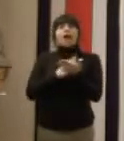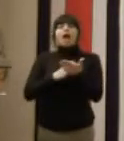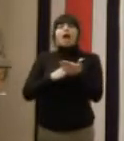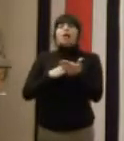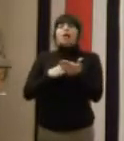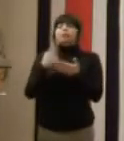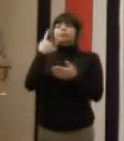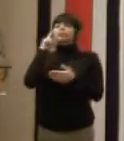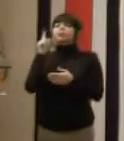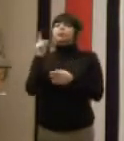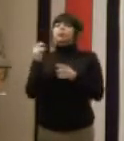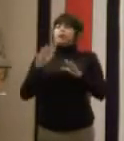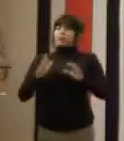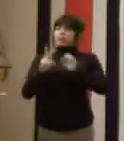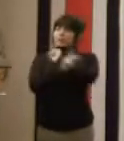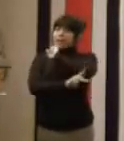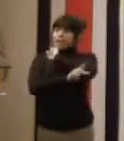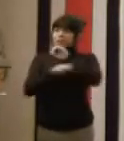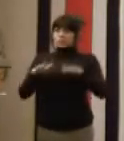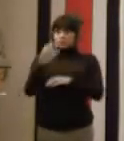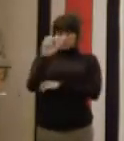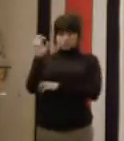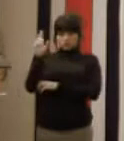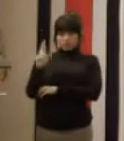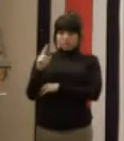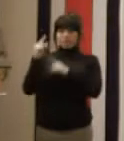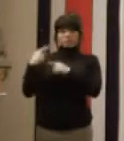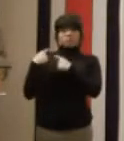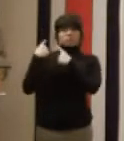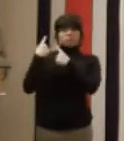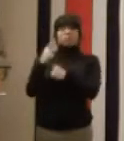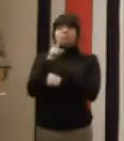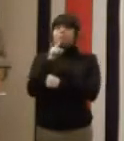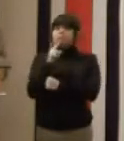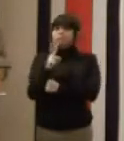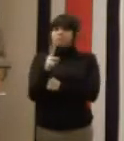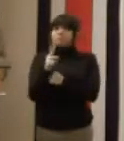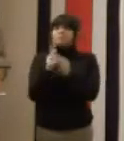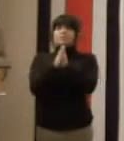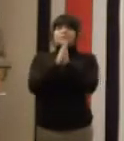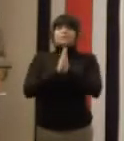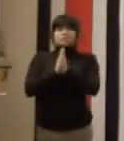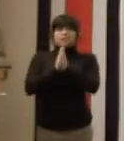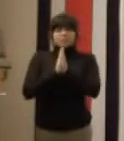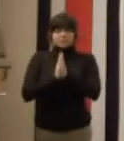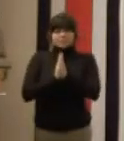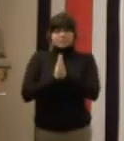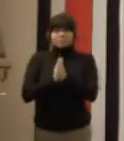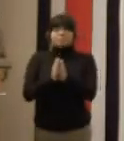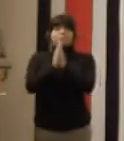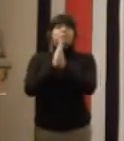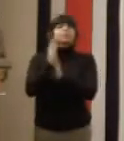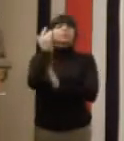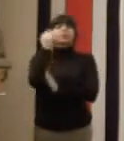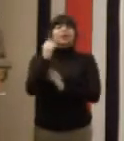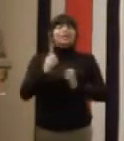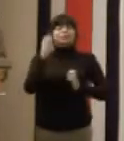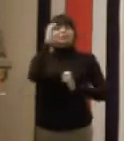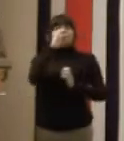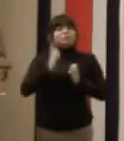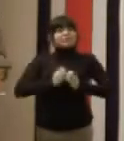cual la nación costarricense ha estado en realidad clamando. Clama porque